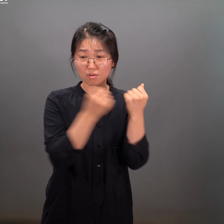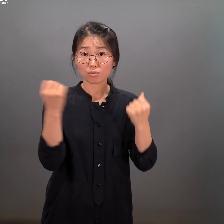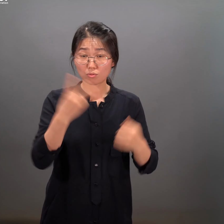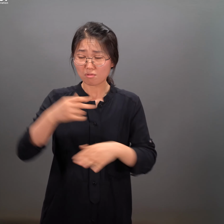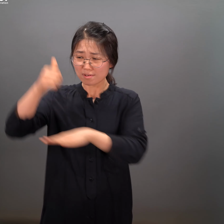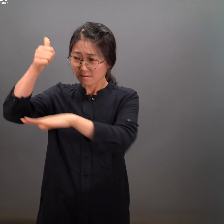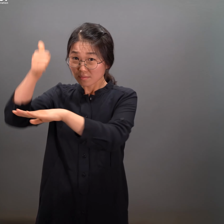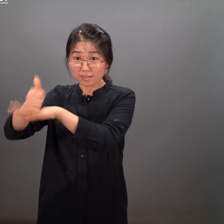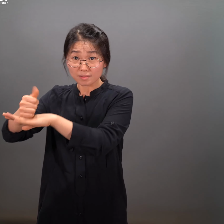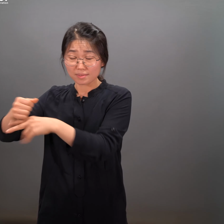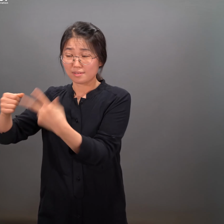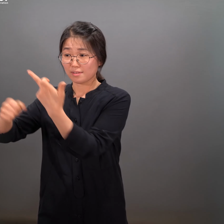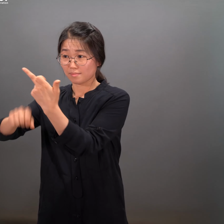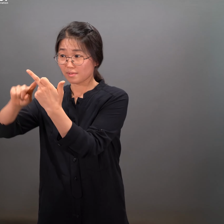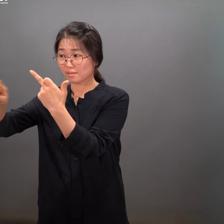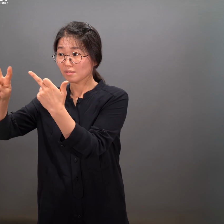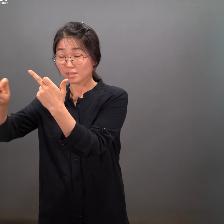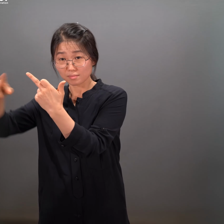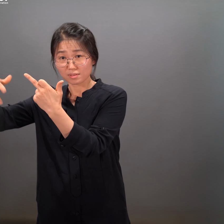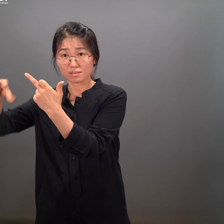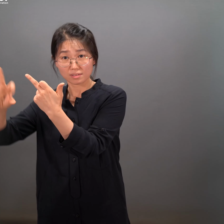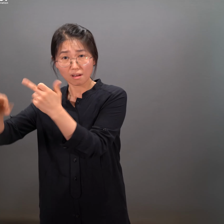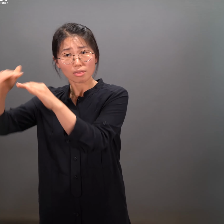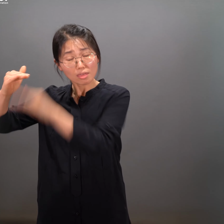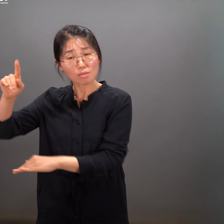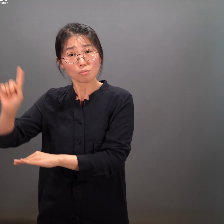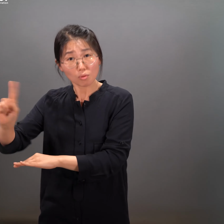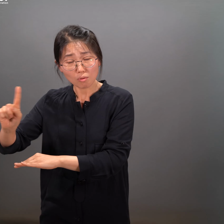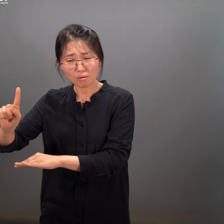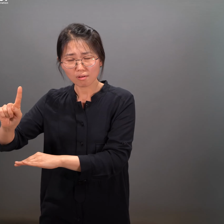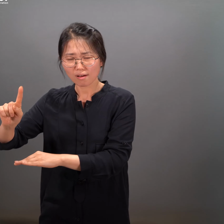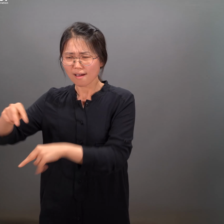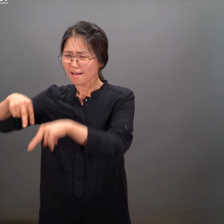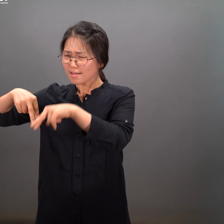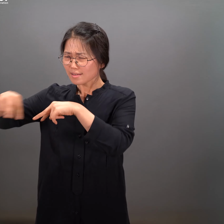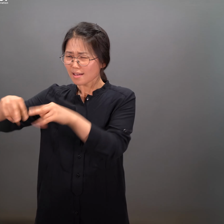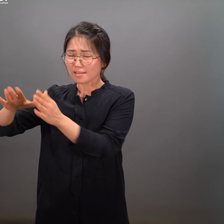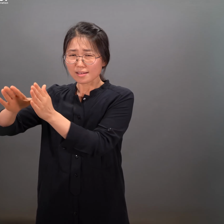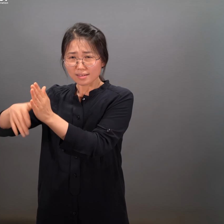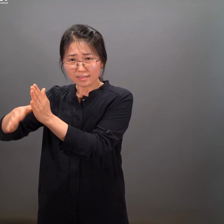21장은 사사기를 기록한 역사가가 정말로 고발하고 싶었던